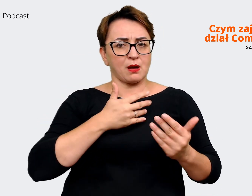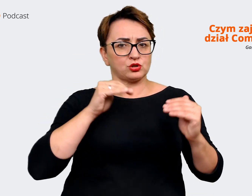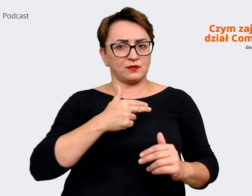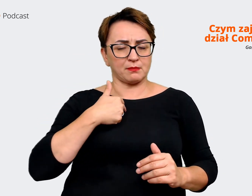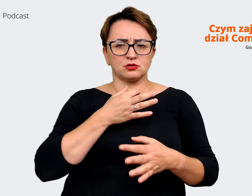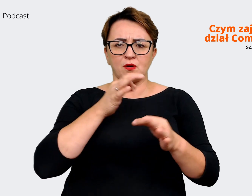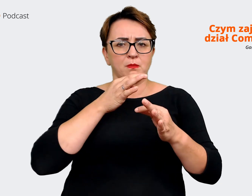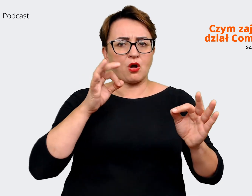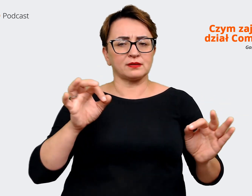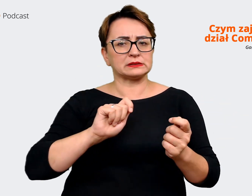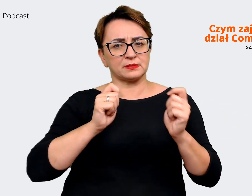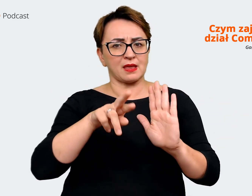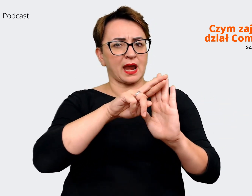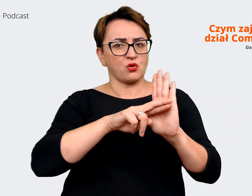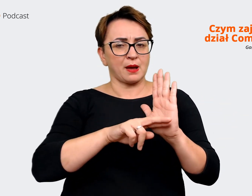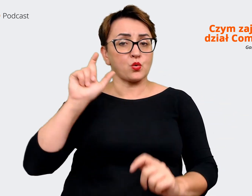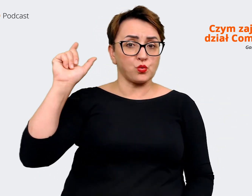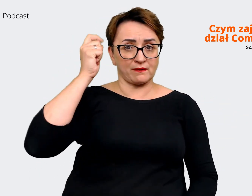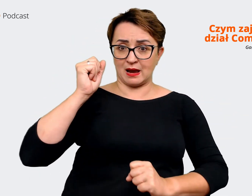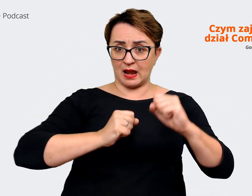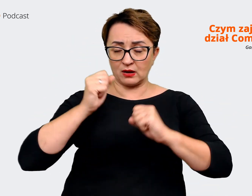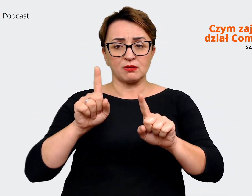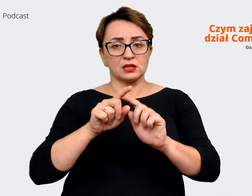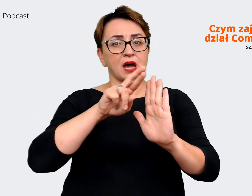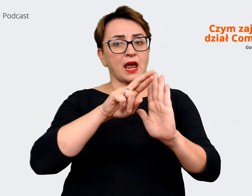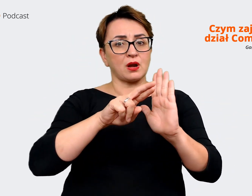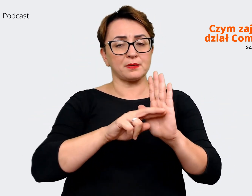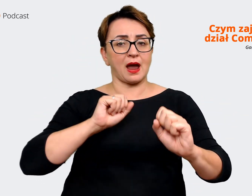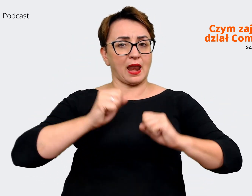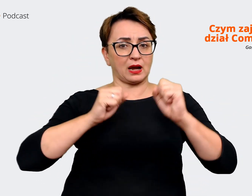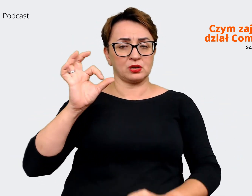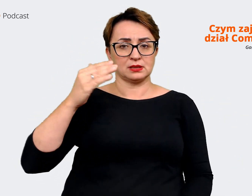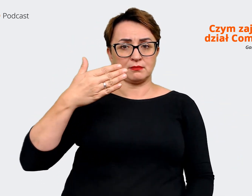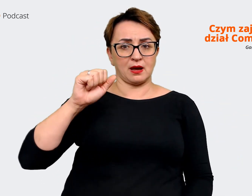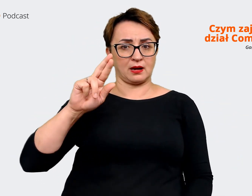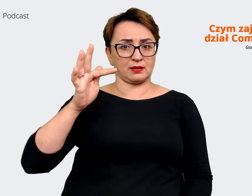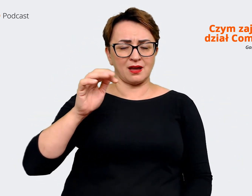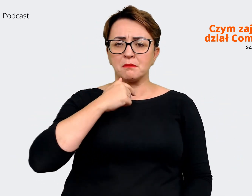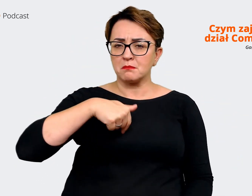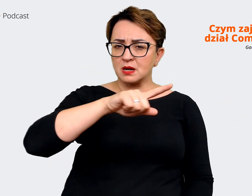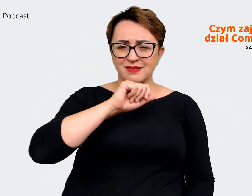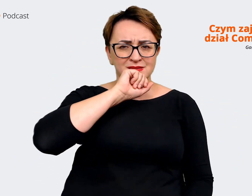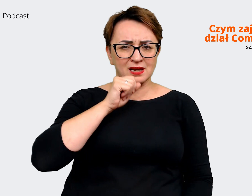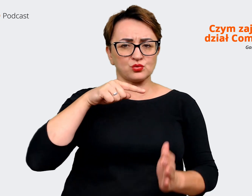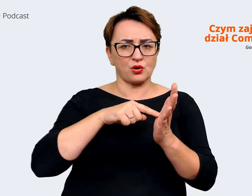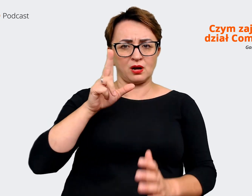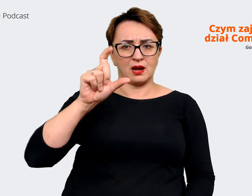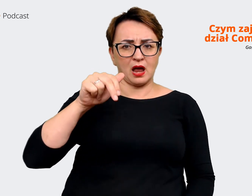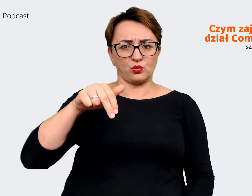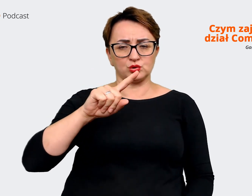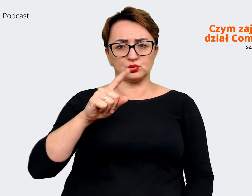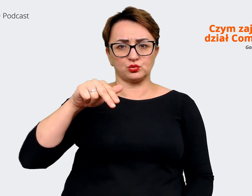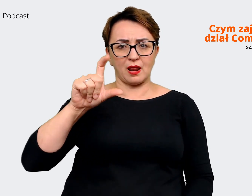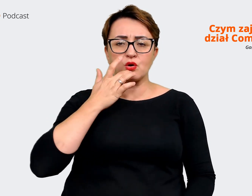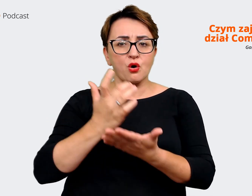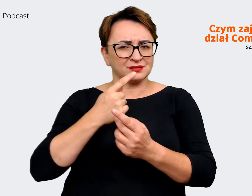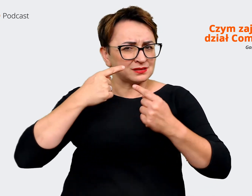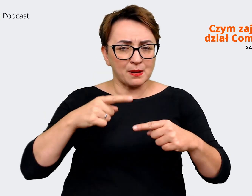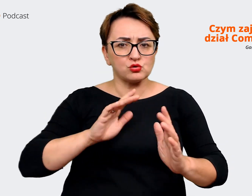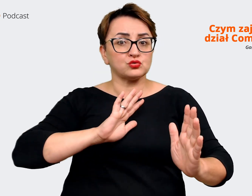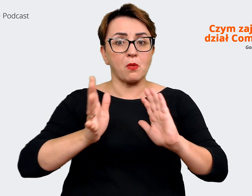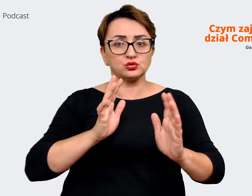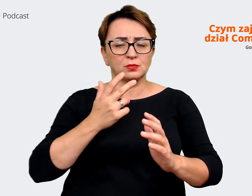drugą decyzję 4 miliony kary za również rzekomo naruszające interesy konsumentów